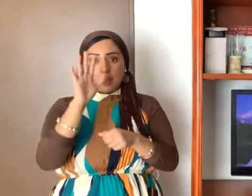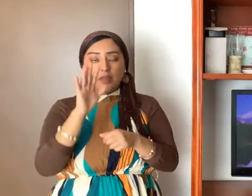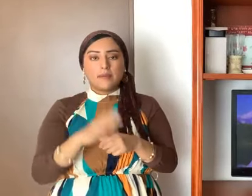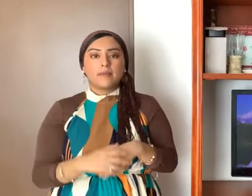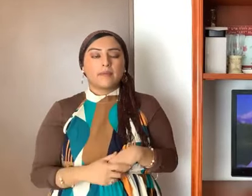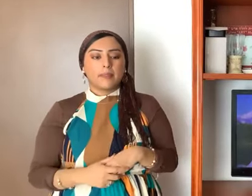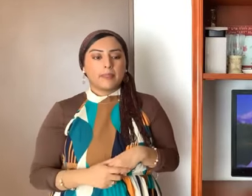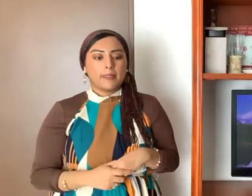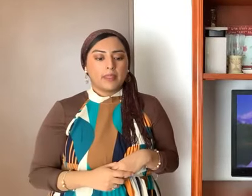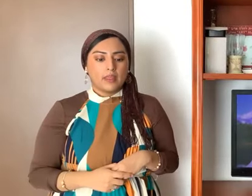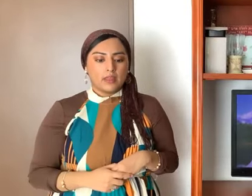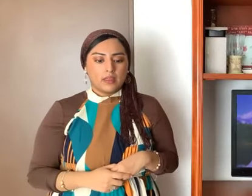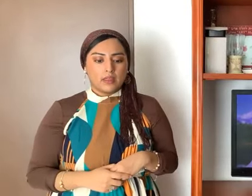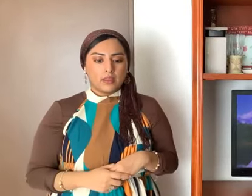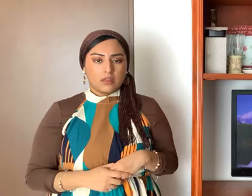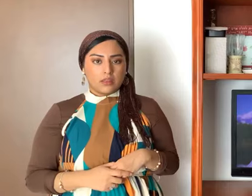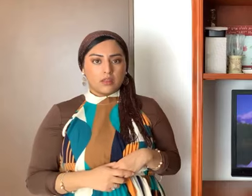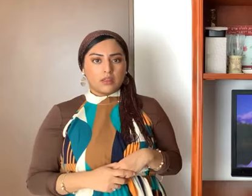justificados pues